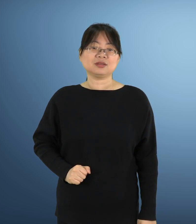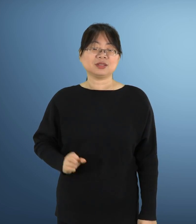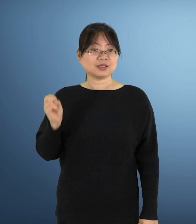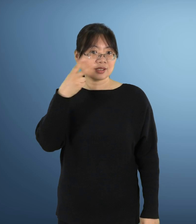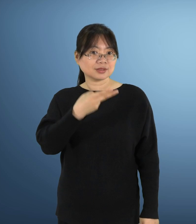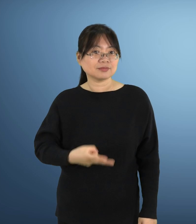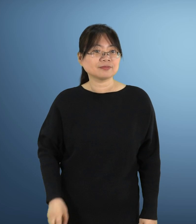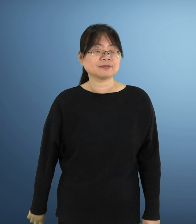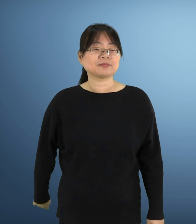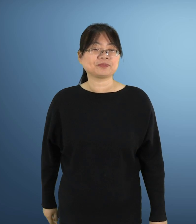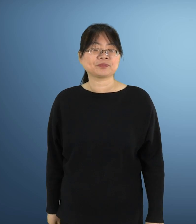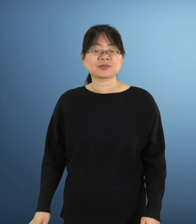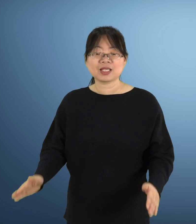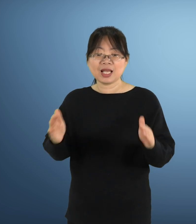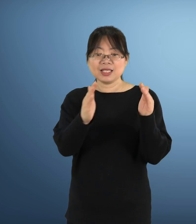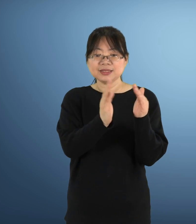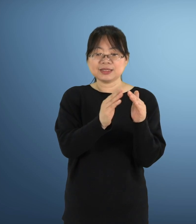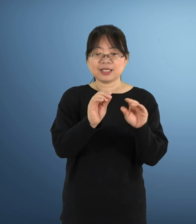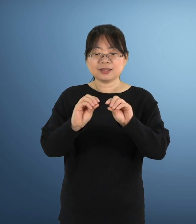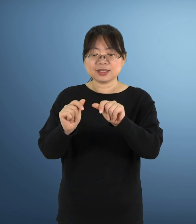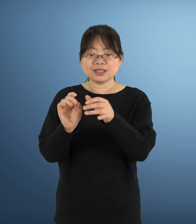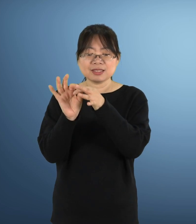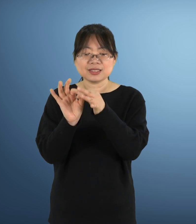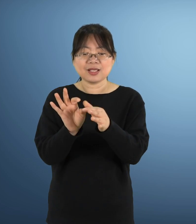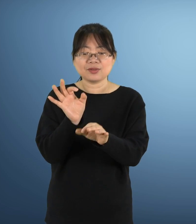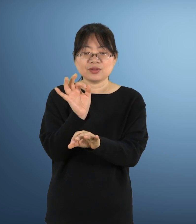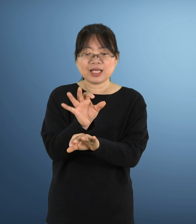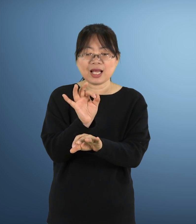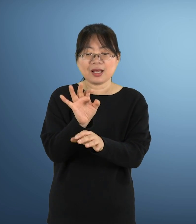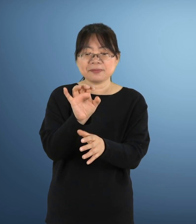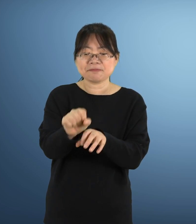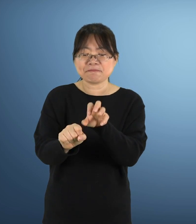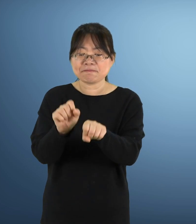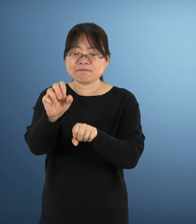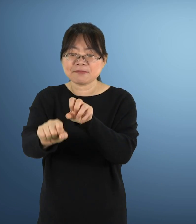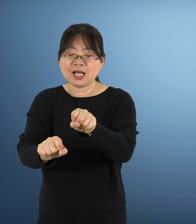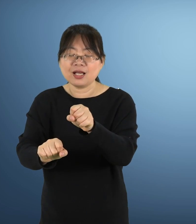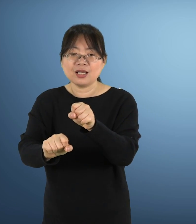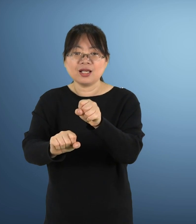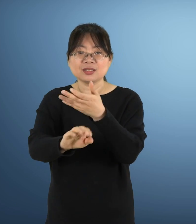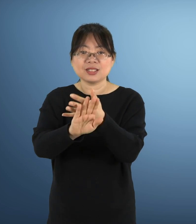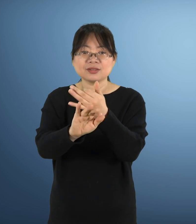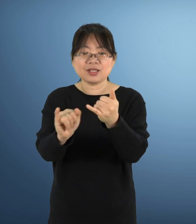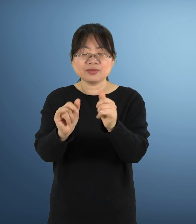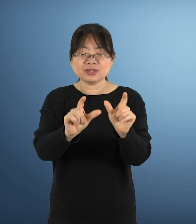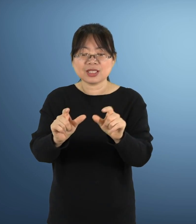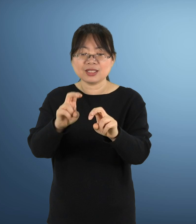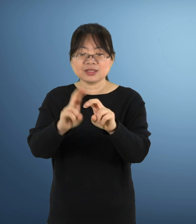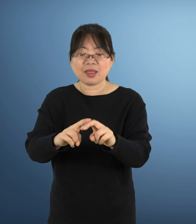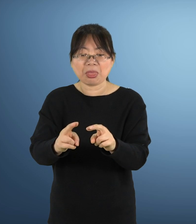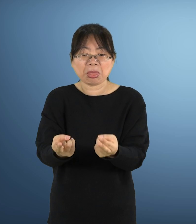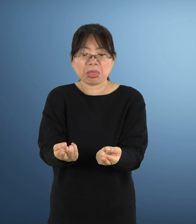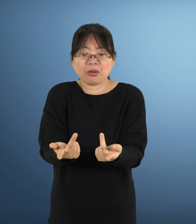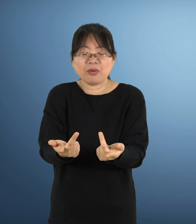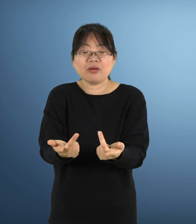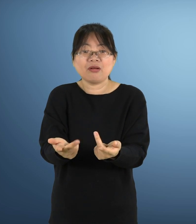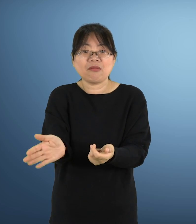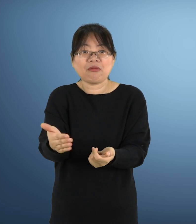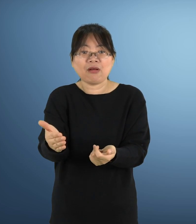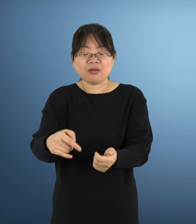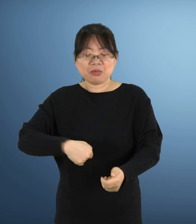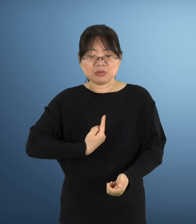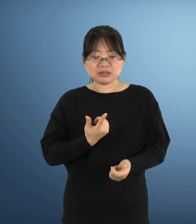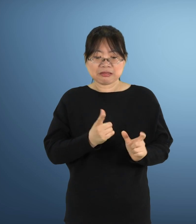다시, 집과 땅을 계속 사들여 다른 사람이 살 공간도 남기지 않고